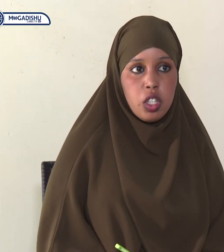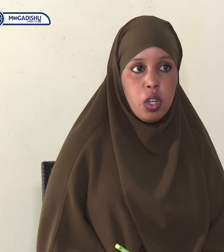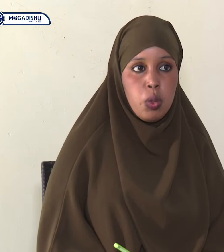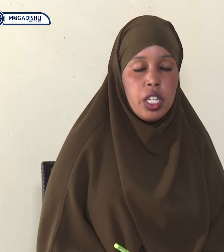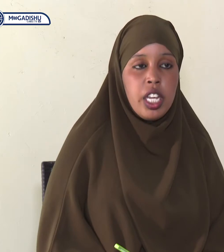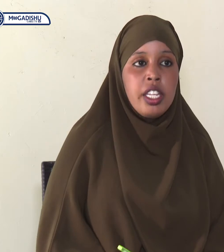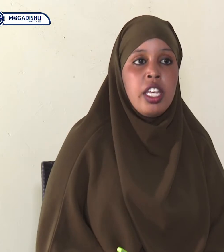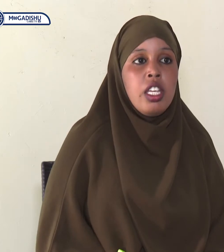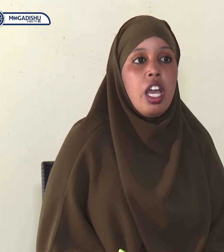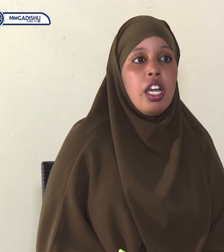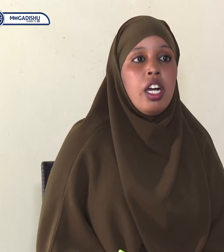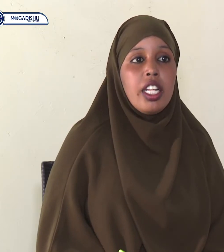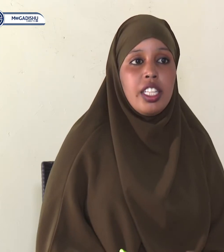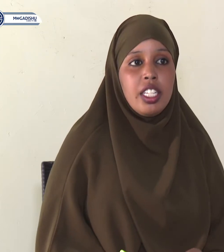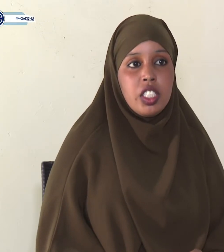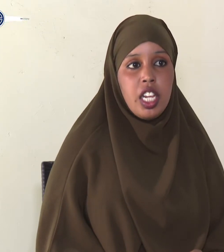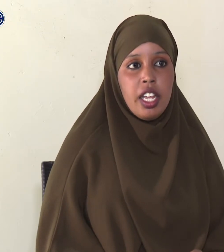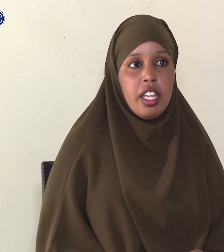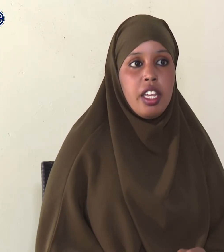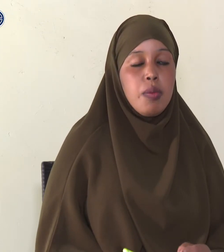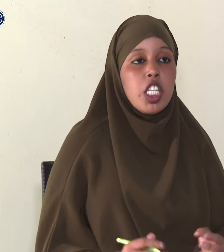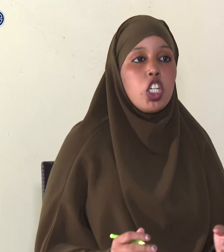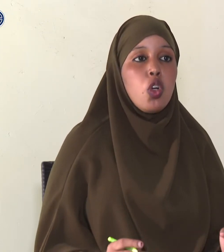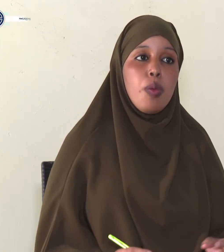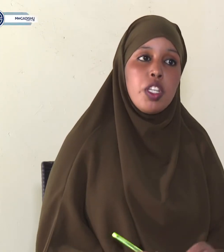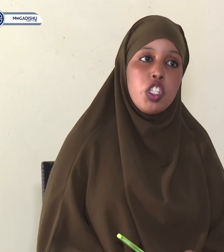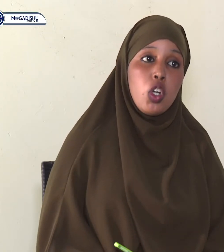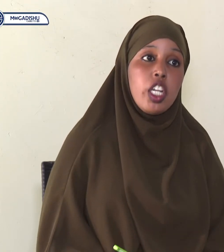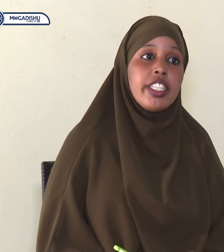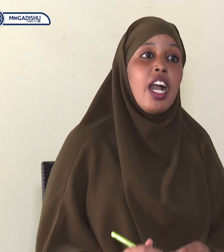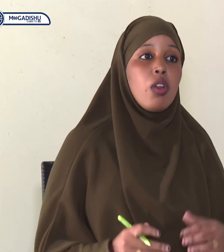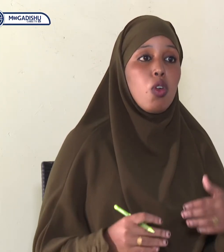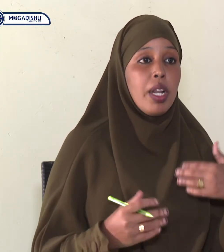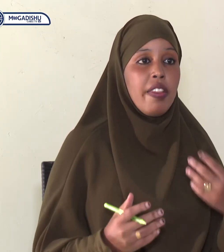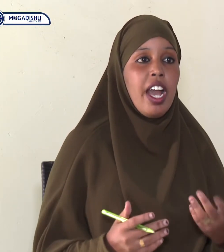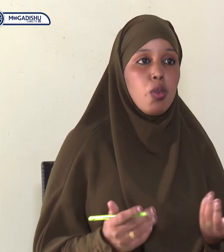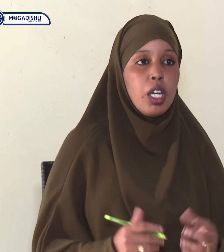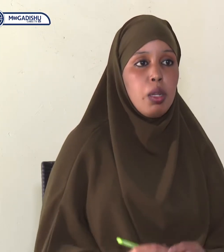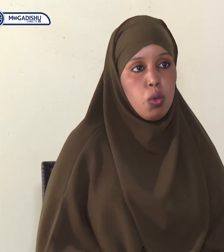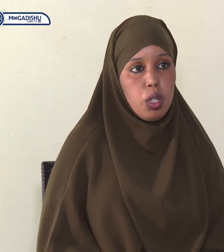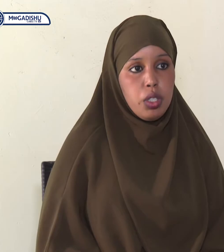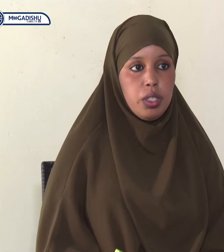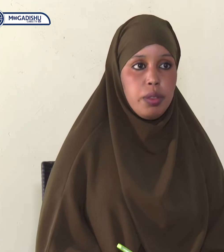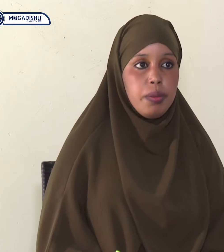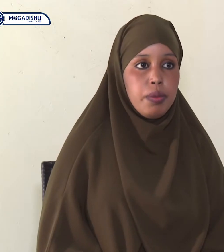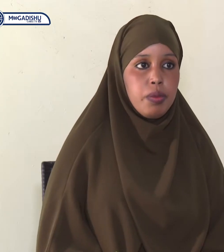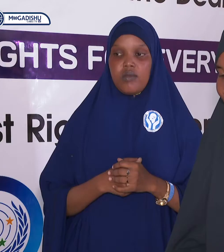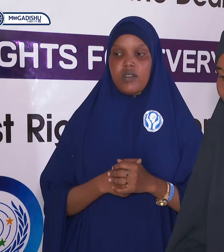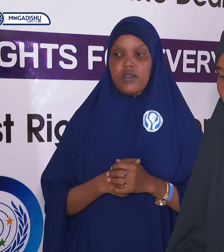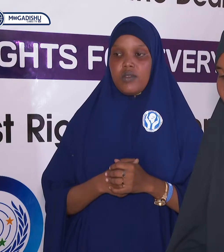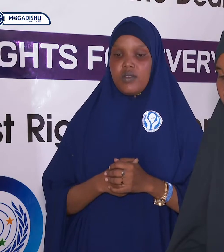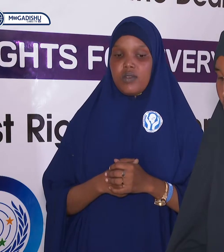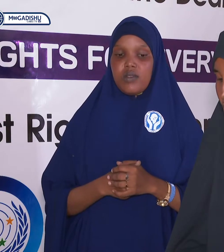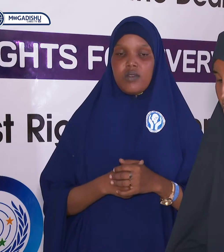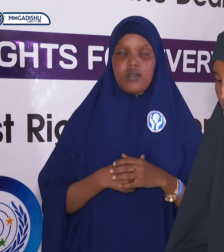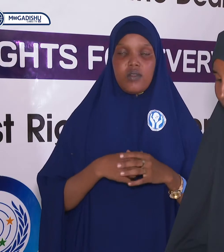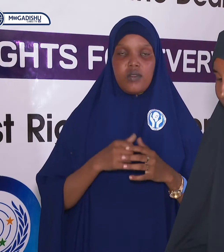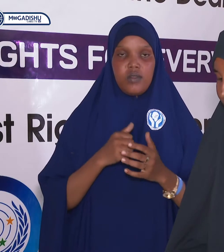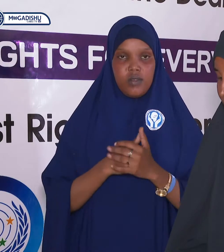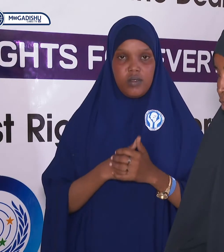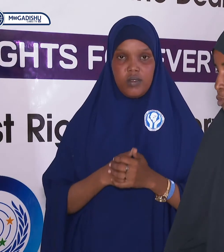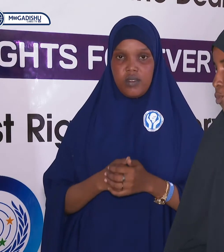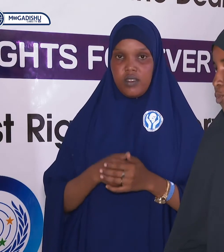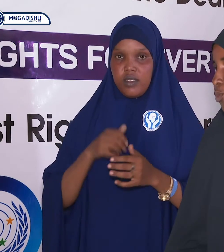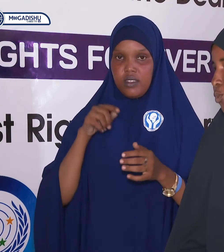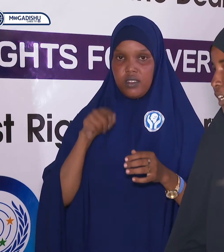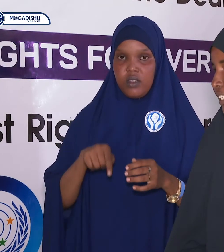ah ee SETCO uu leeyahay? Hadday jiraan, misay ka koobayn? Sidoo kale gobollada xarumo kale ma ku leedihiin? Tan waa xaruntii koowaad